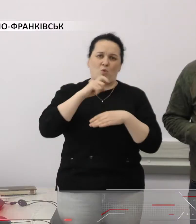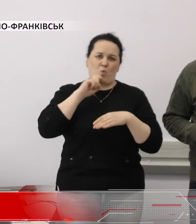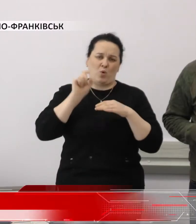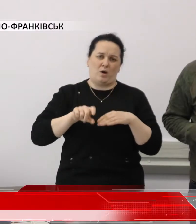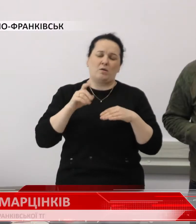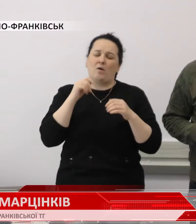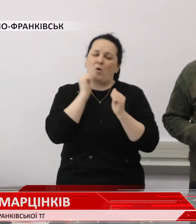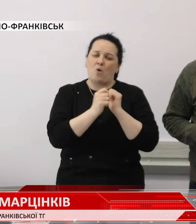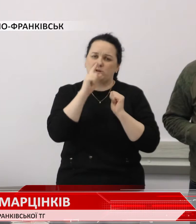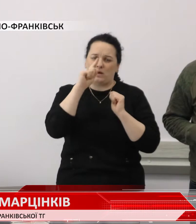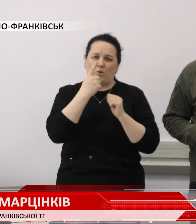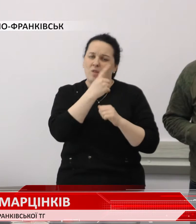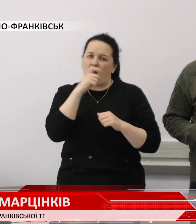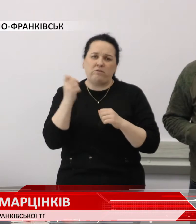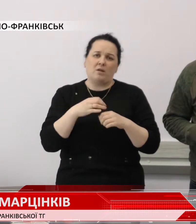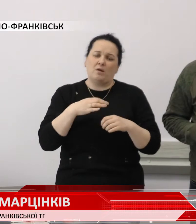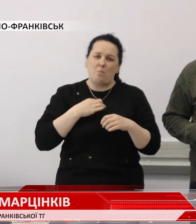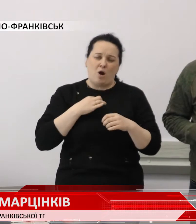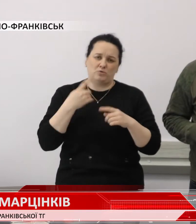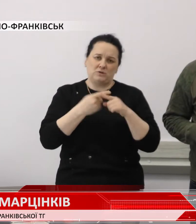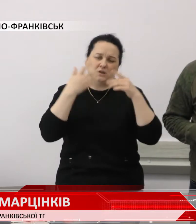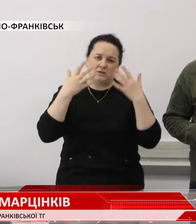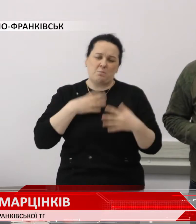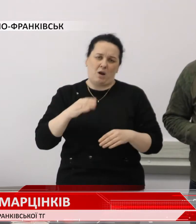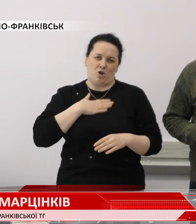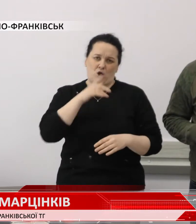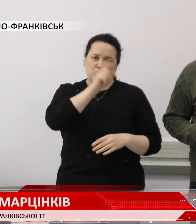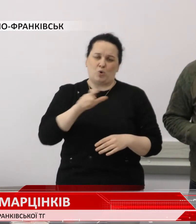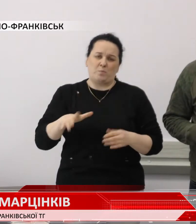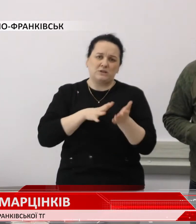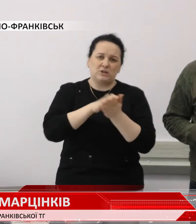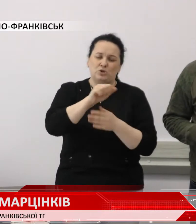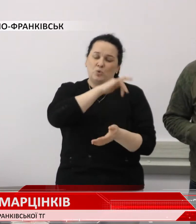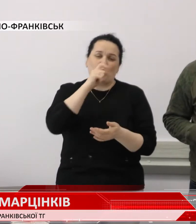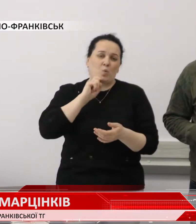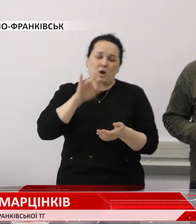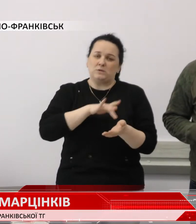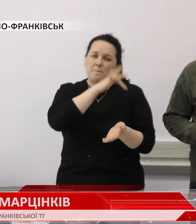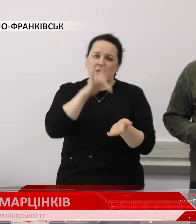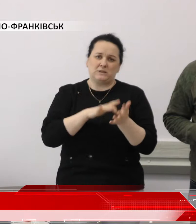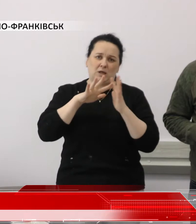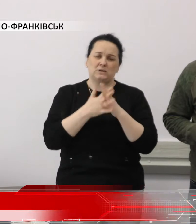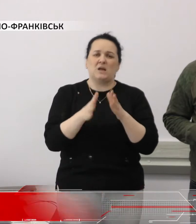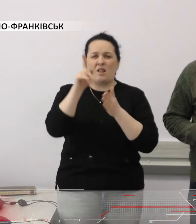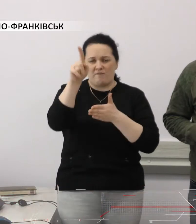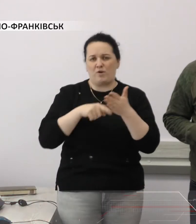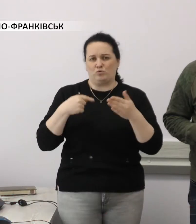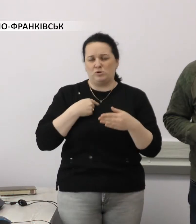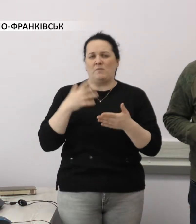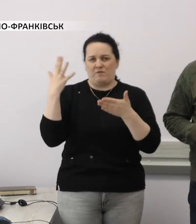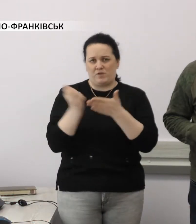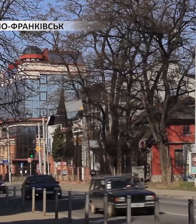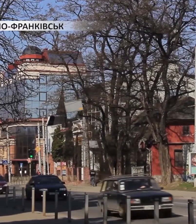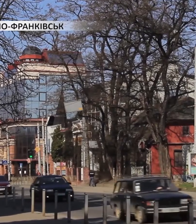Кожна згаяна хвилина – це смерті наших громадян, жінок і дітей, знищені українські міста і села. Вірю, що нам вдасться